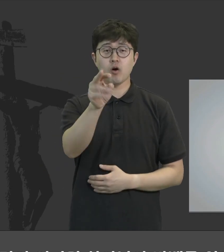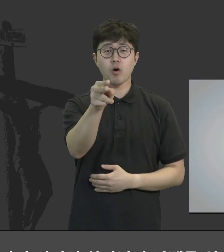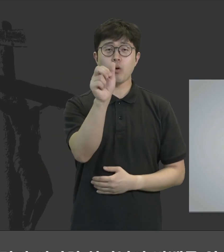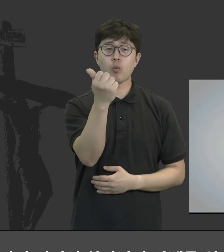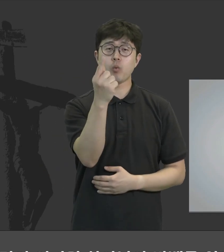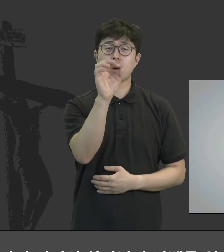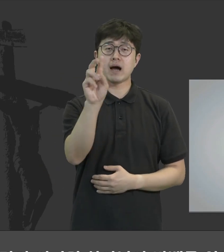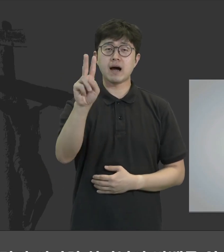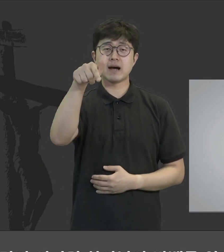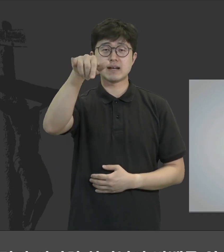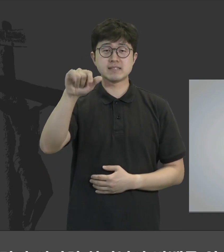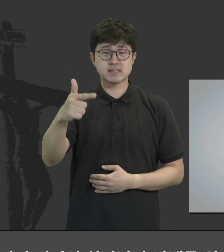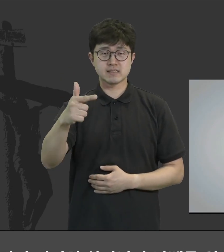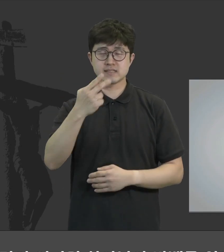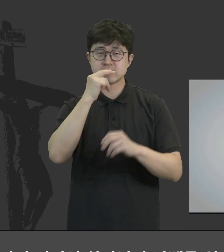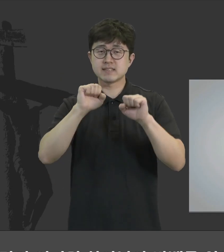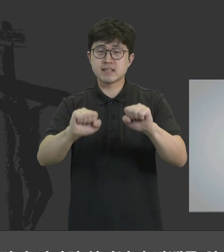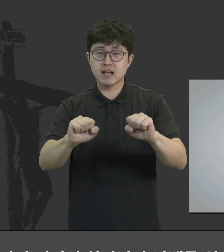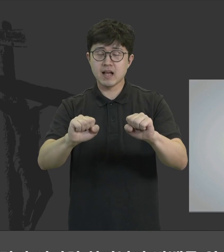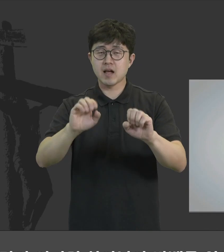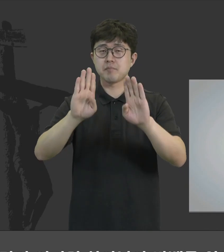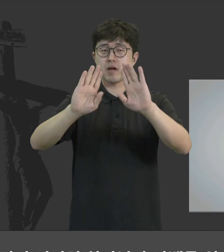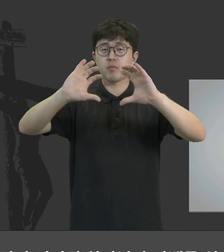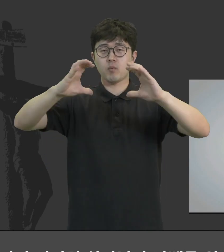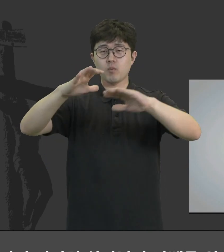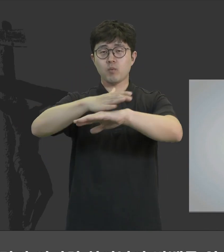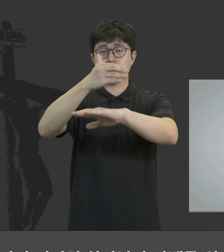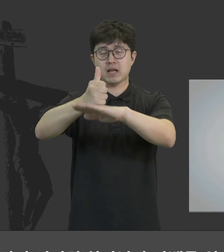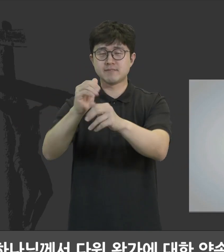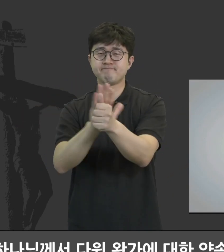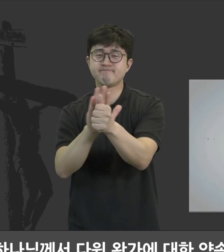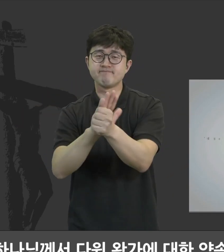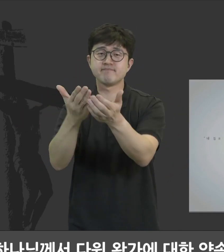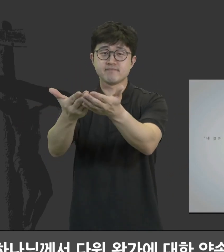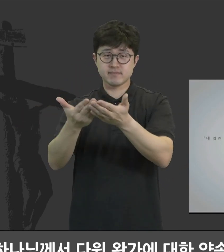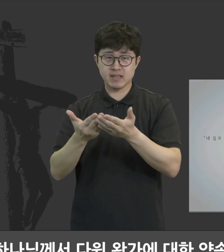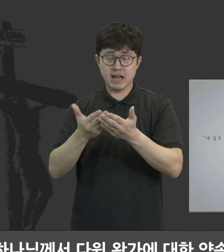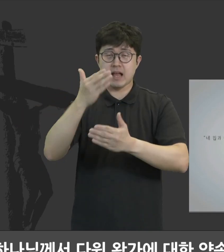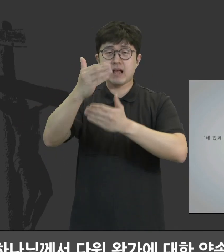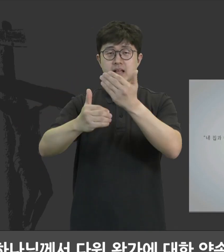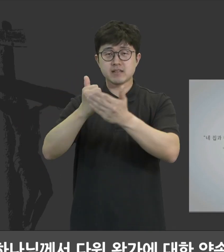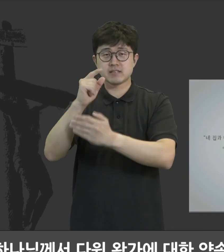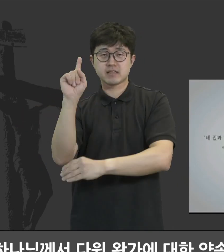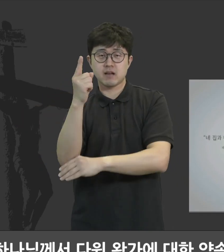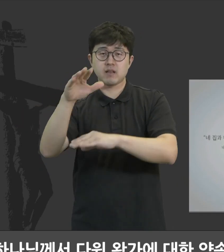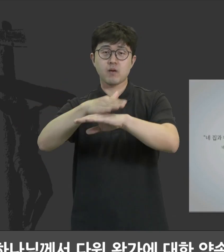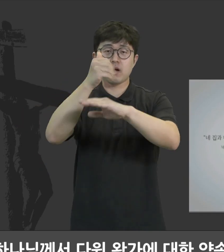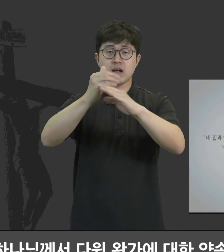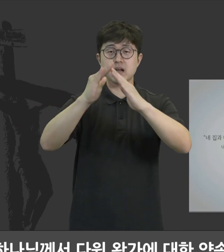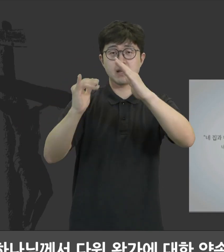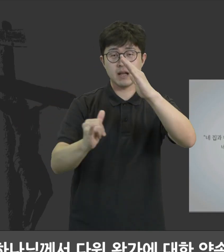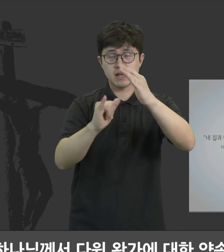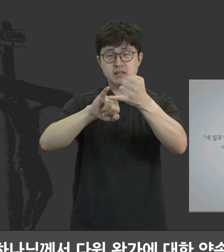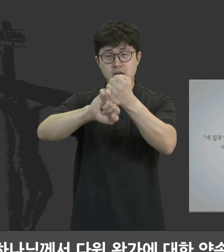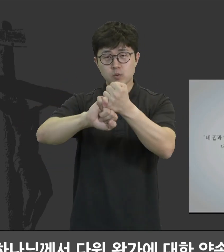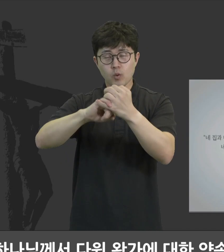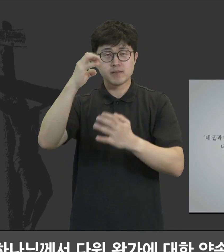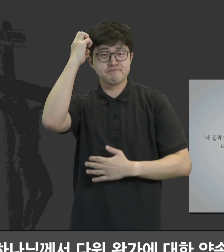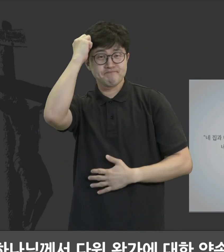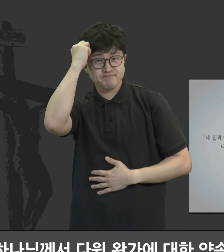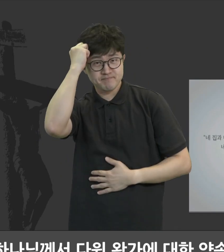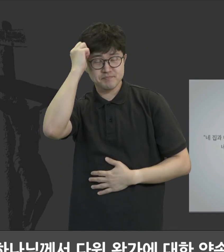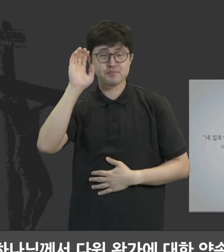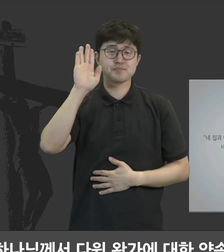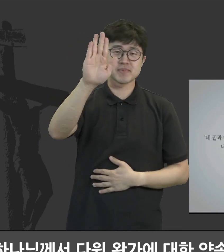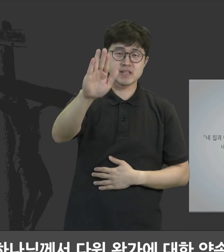여전히 살아남아 바벨론 왕의 호의를 누리고 있습니다. 하나님께서 다윗 왕가에 대한 약속을 잊지